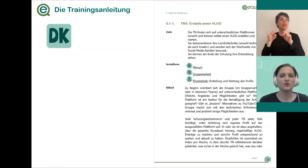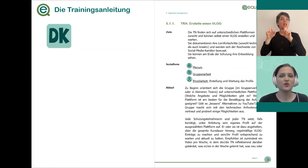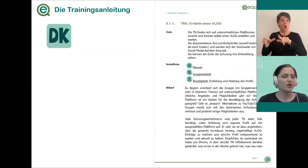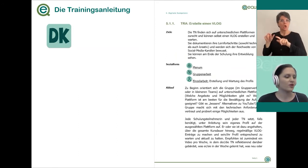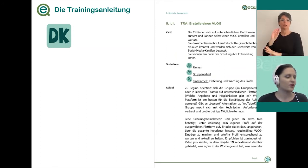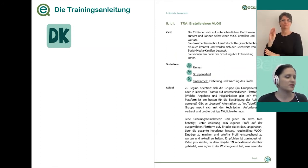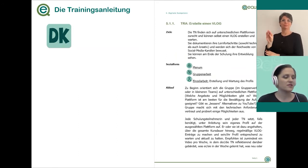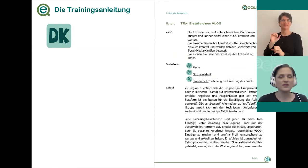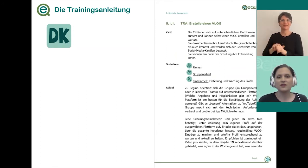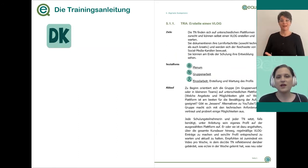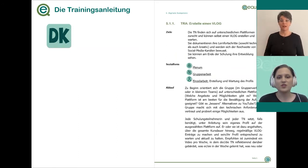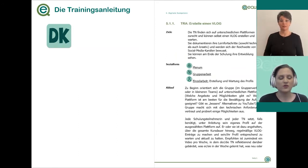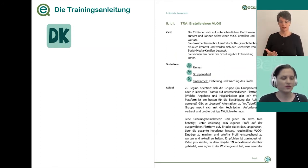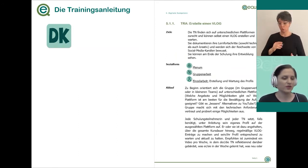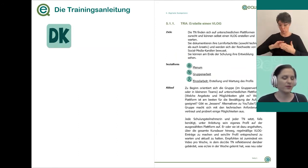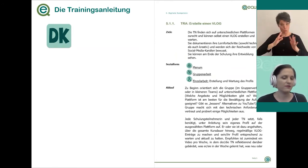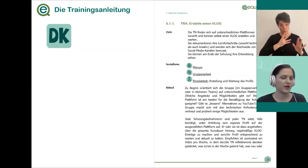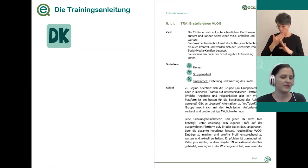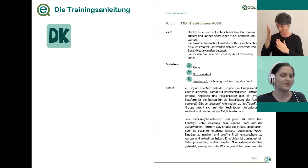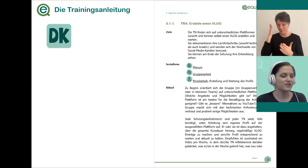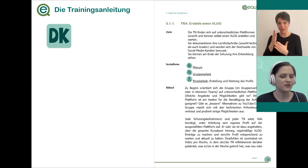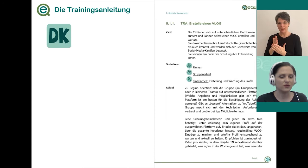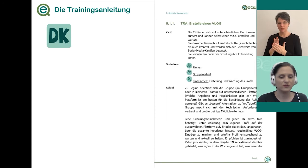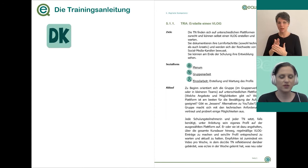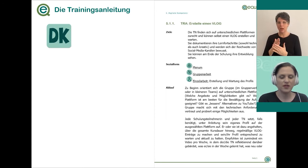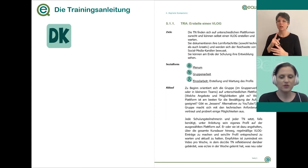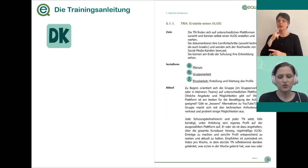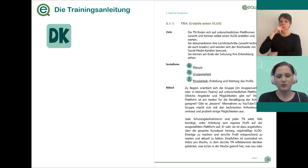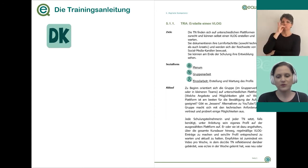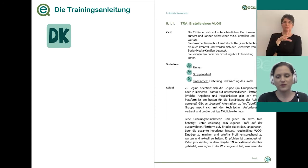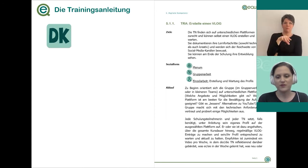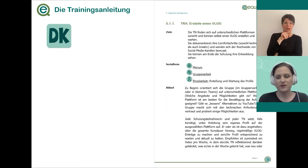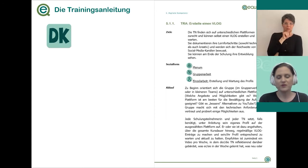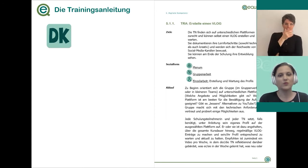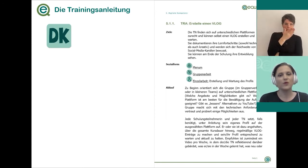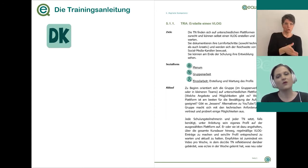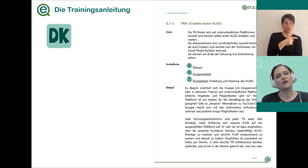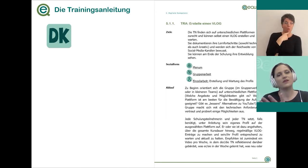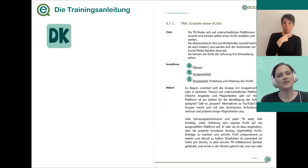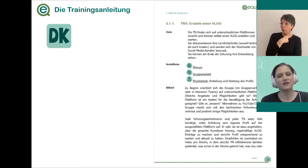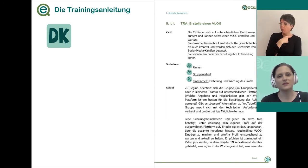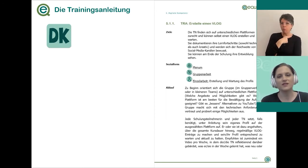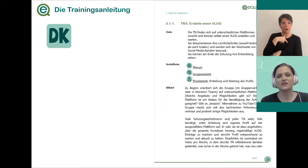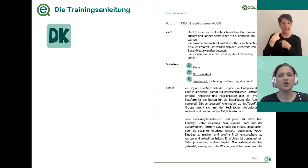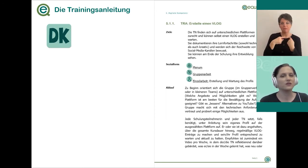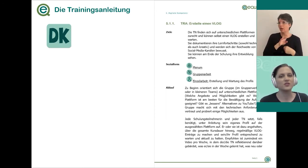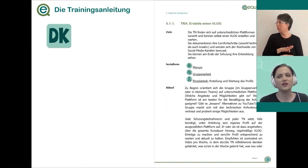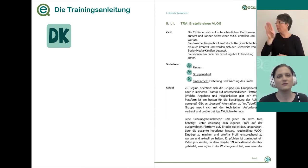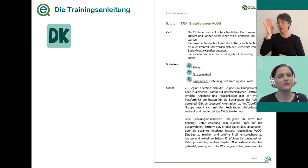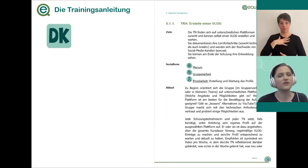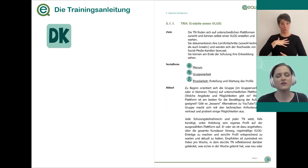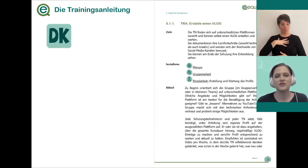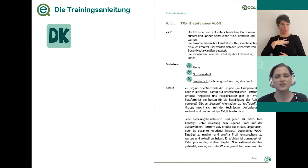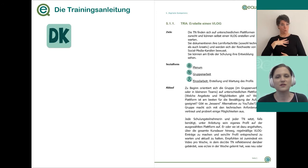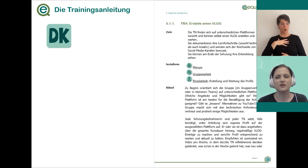einer Schulung können sie sich dann anschauen, okay, am Anfang habe ich das gekonnt, so habe ich mich entwickelt und wow, jetzt kann ich das. Jetzt schaut die Gestaltung